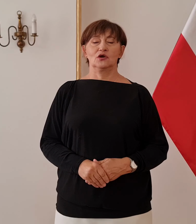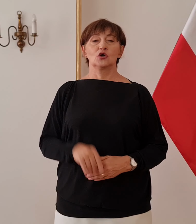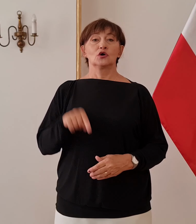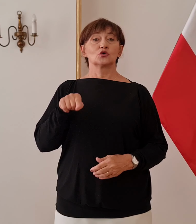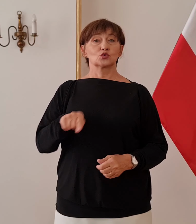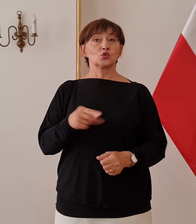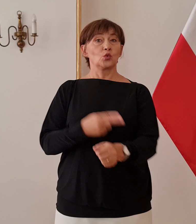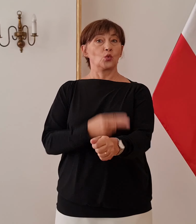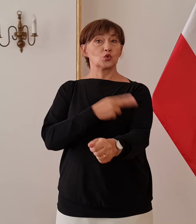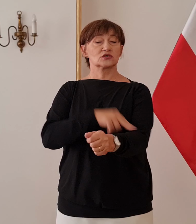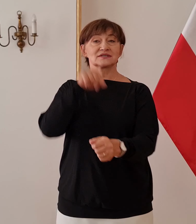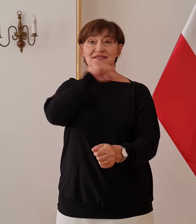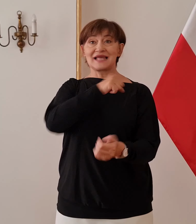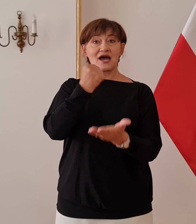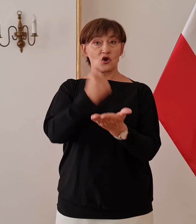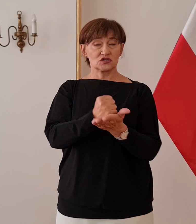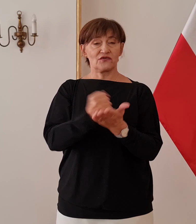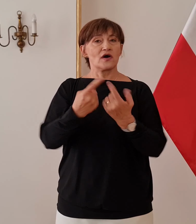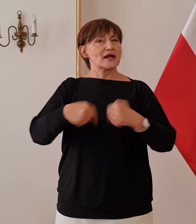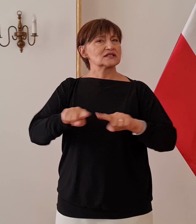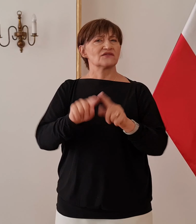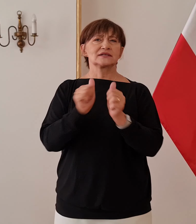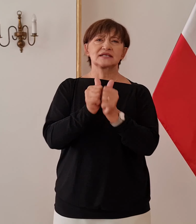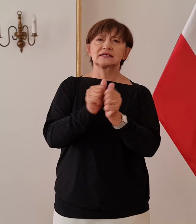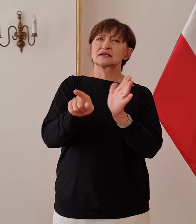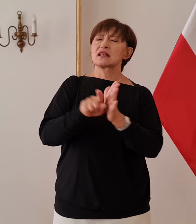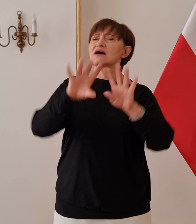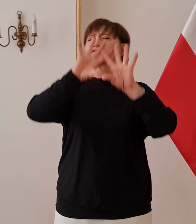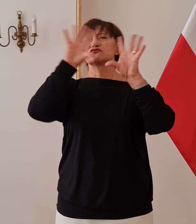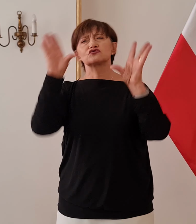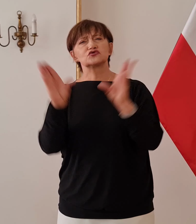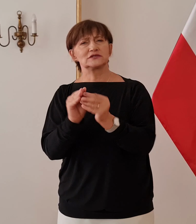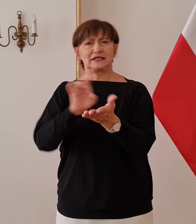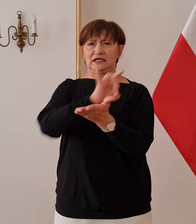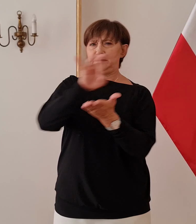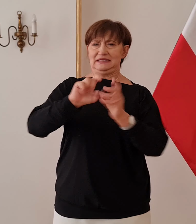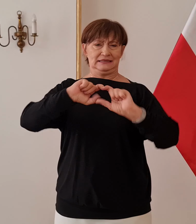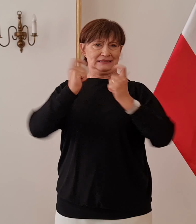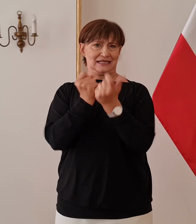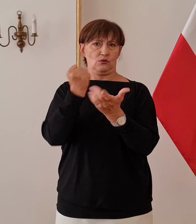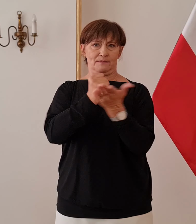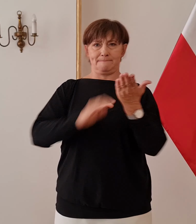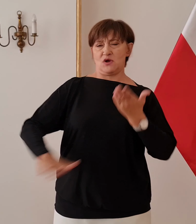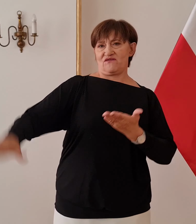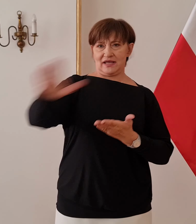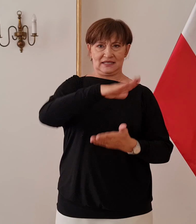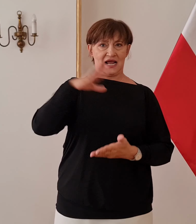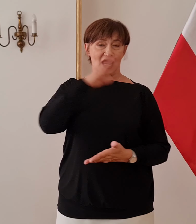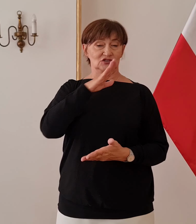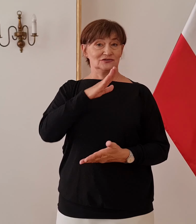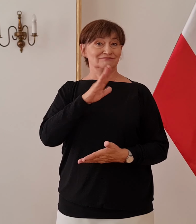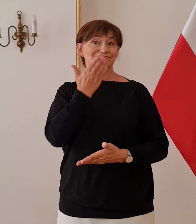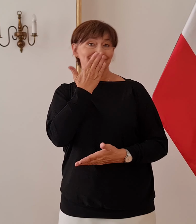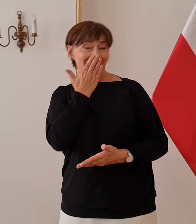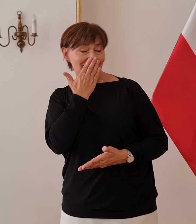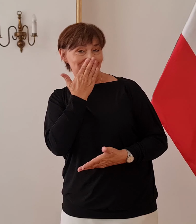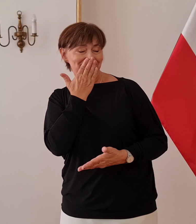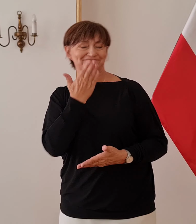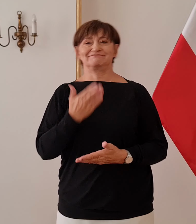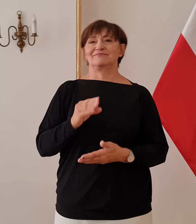Starostwo realizuje zadania powiatu o charakterze ponadgminnym, w tym m.in. z